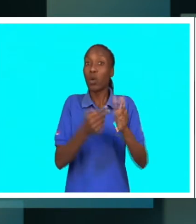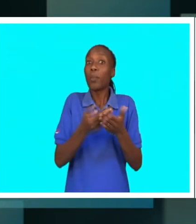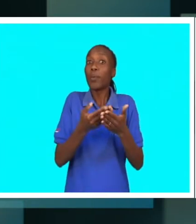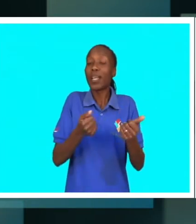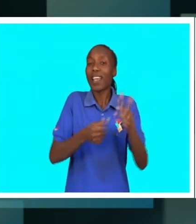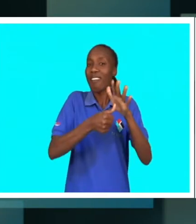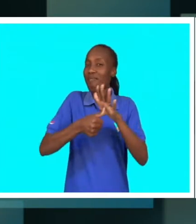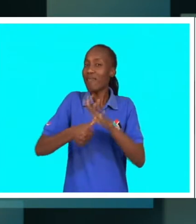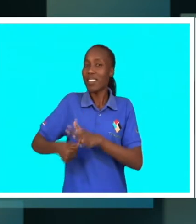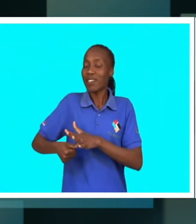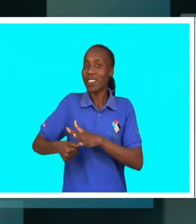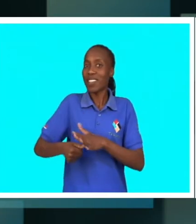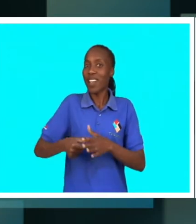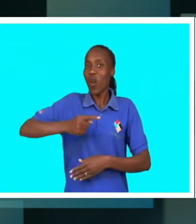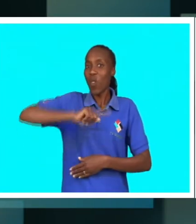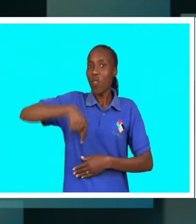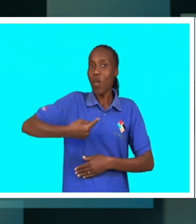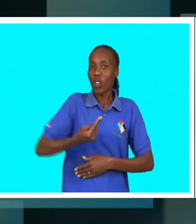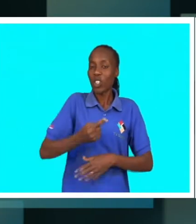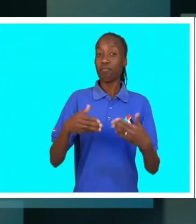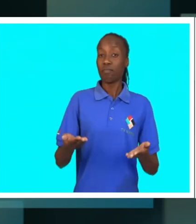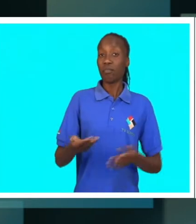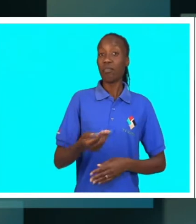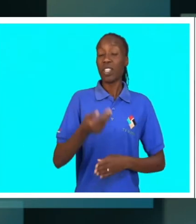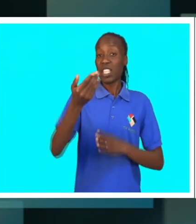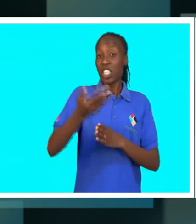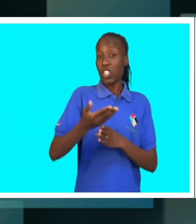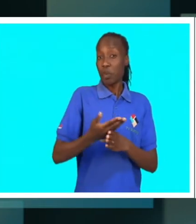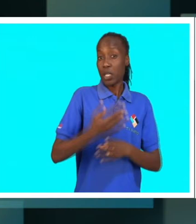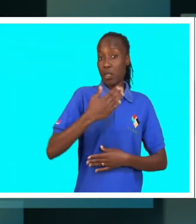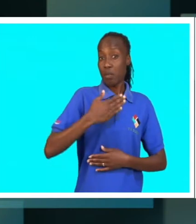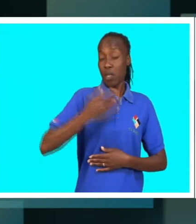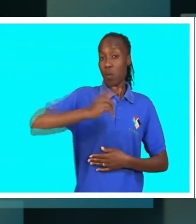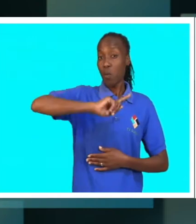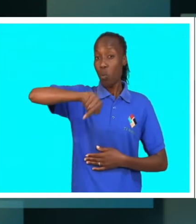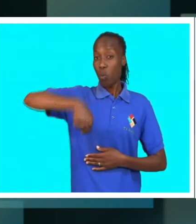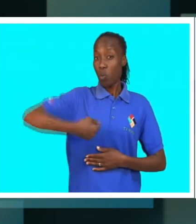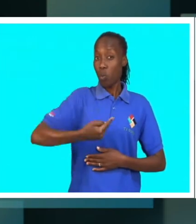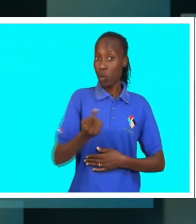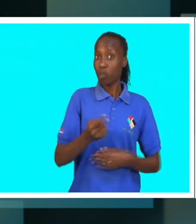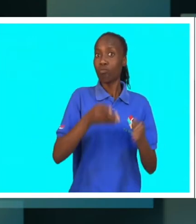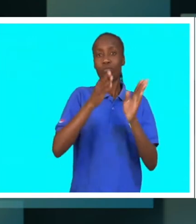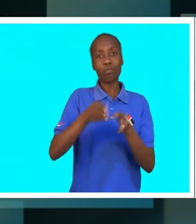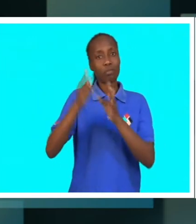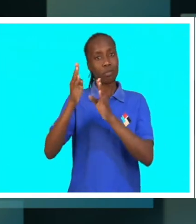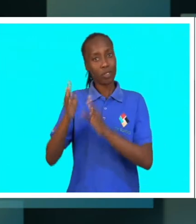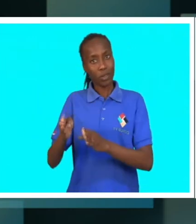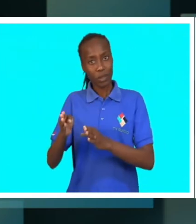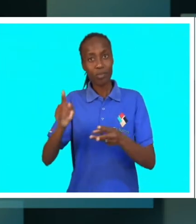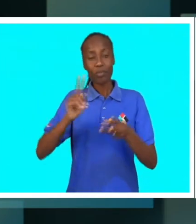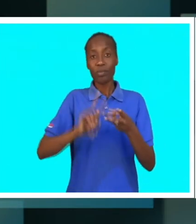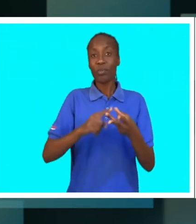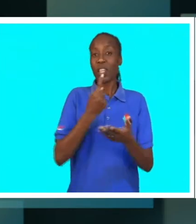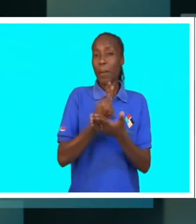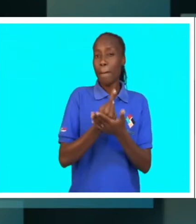discriminação não existe apenas entre nós, os africanos. A minha experiência é que somos todos seres humanos.